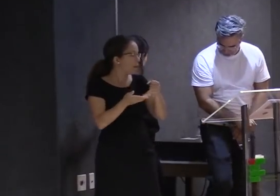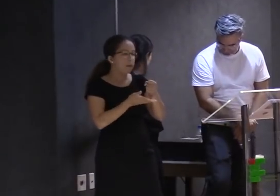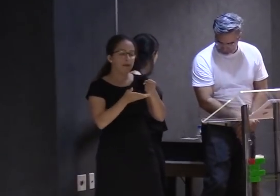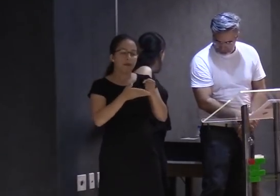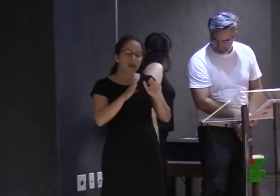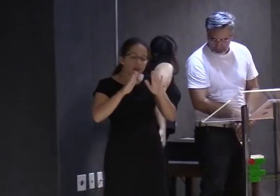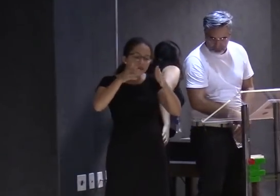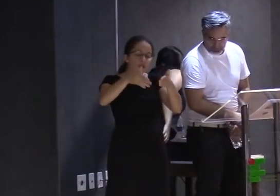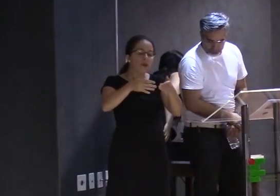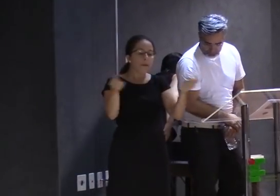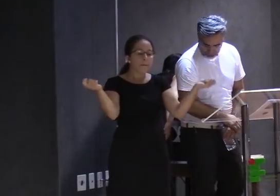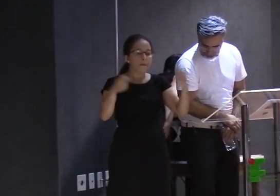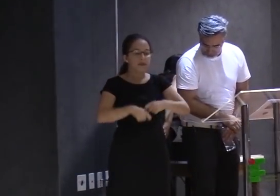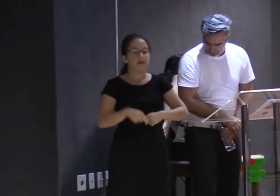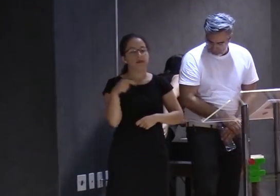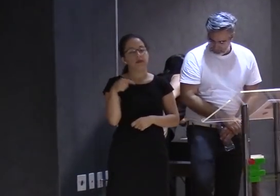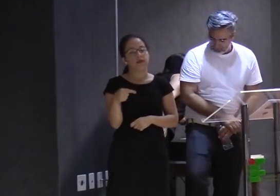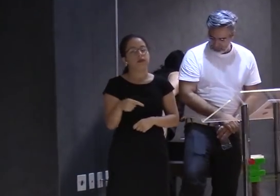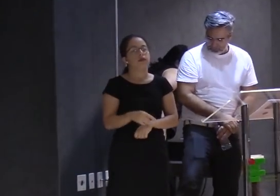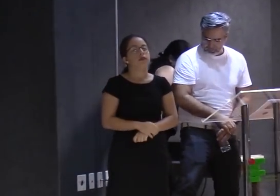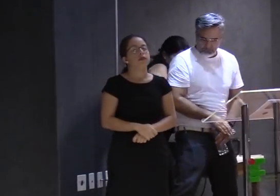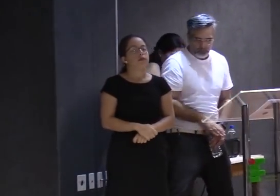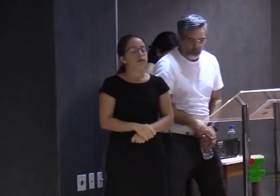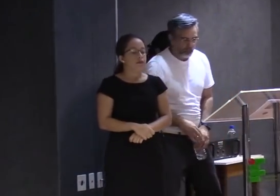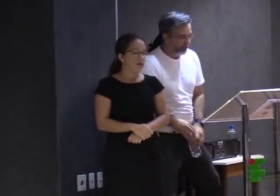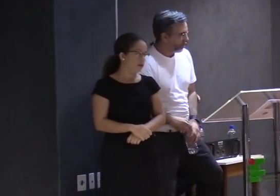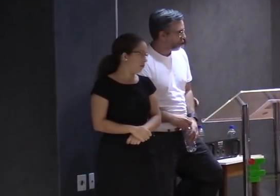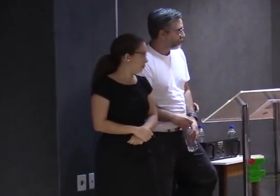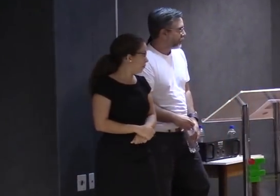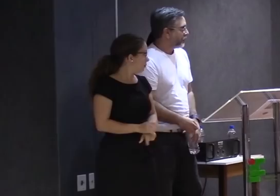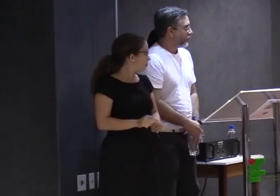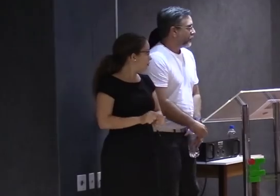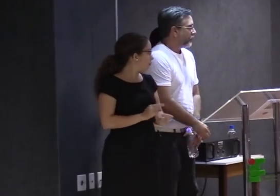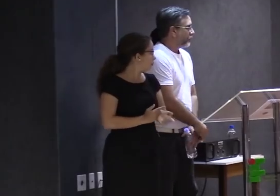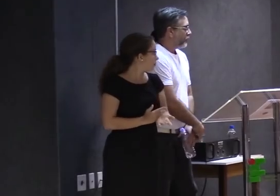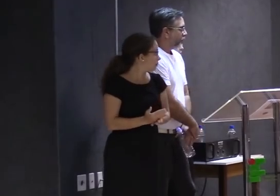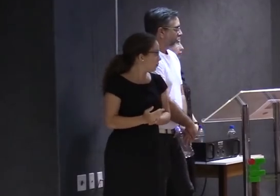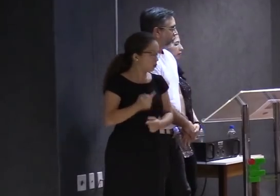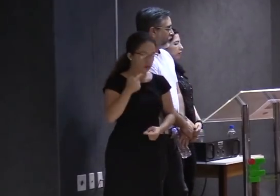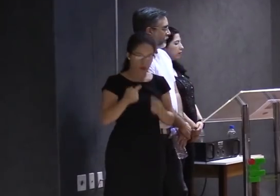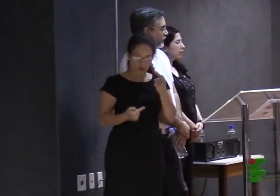So find a pair and start discussing.